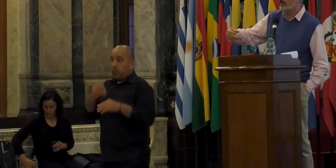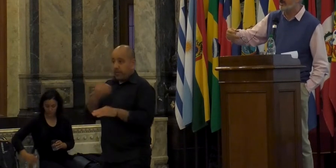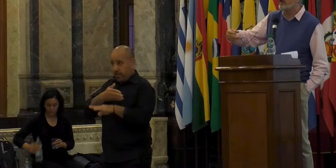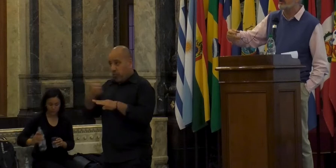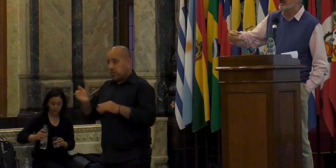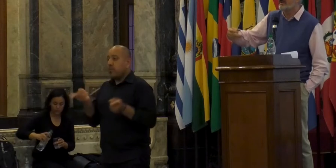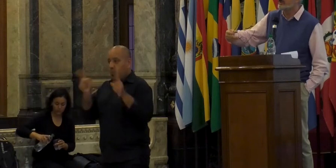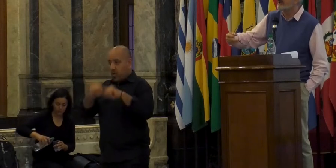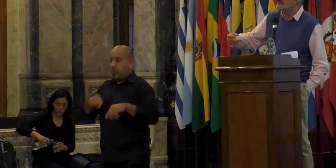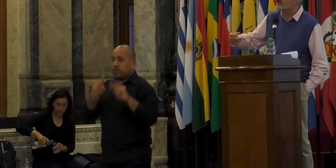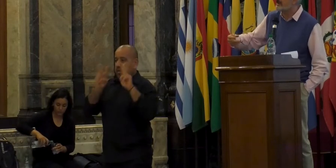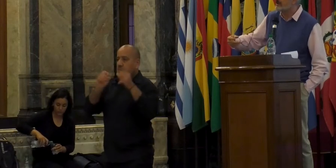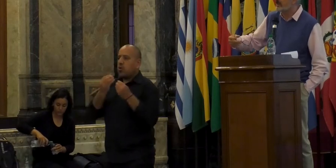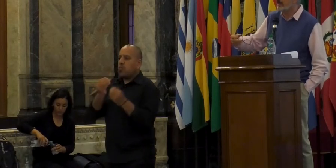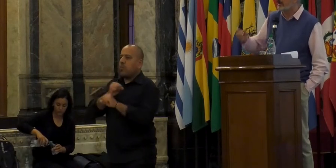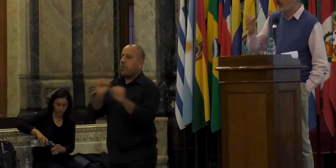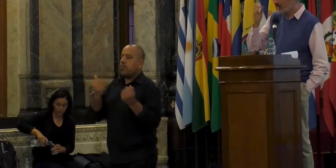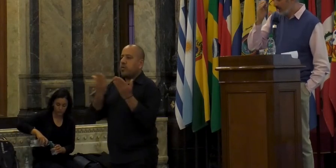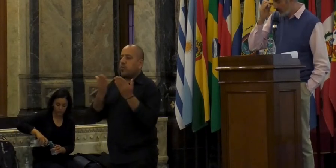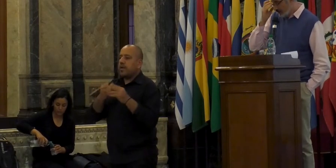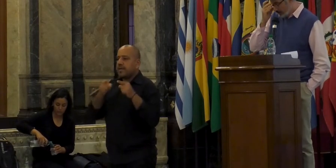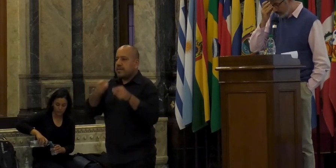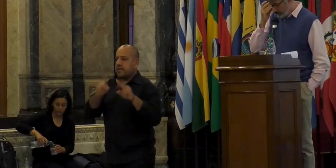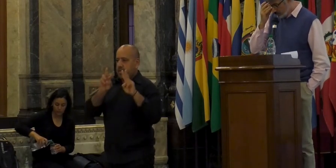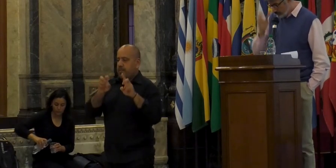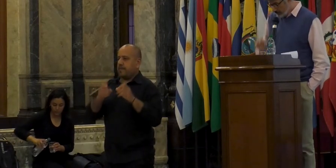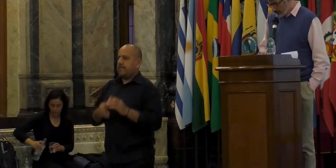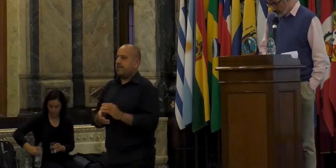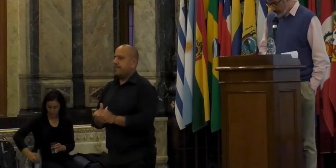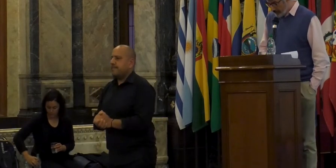¿no? ¿Cómo podemos estudiar esto sin destruirlo?